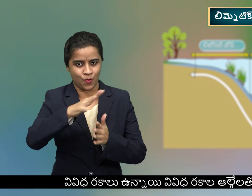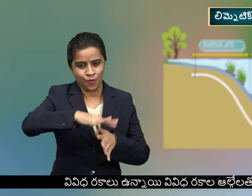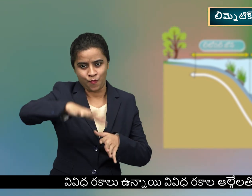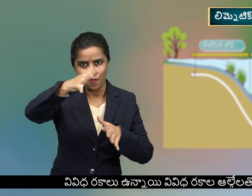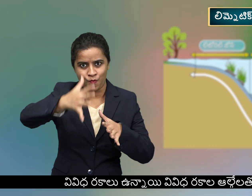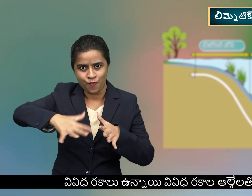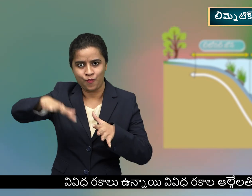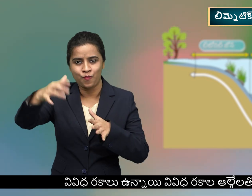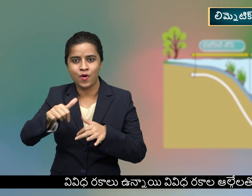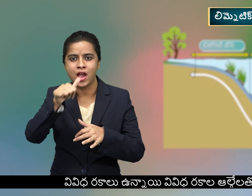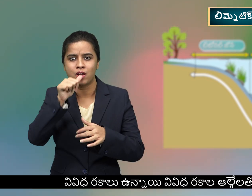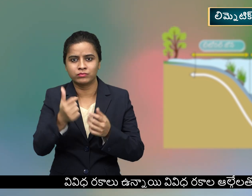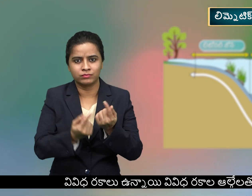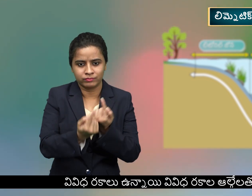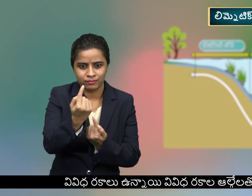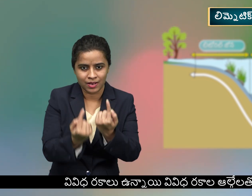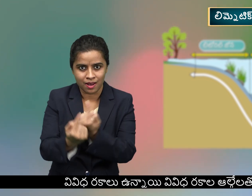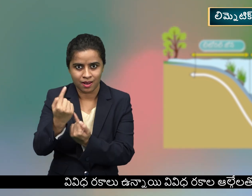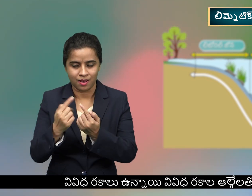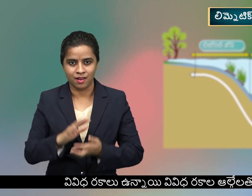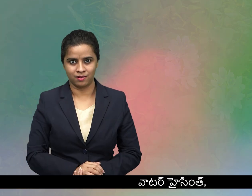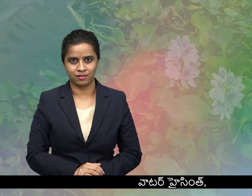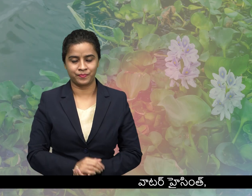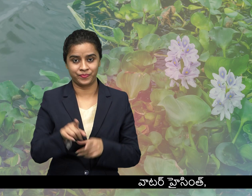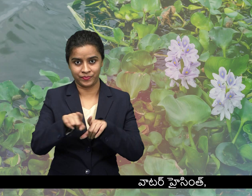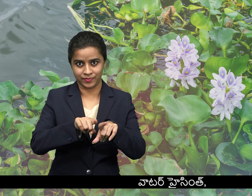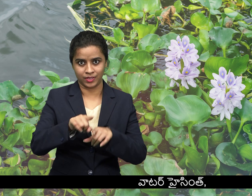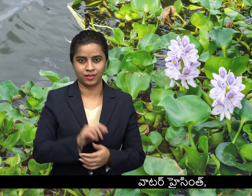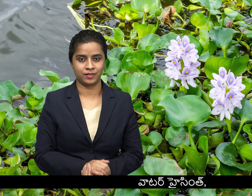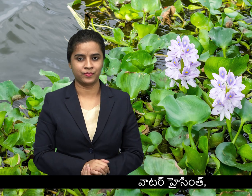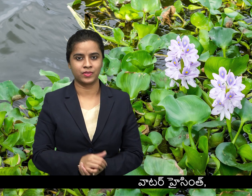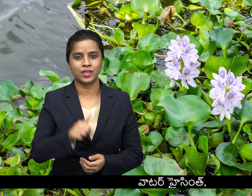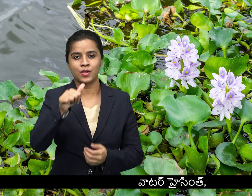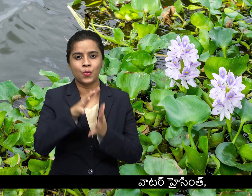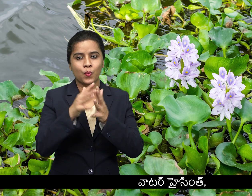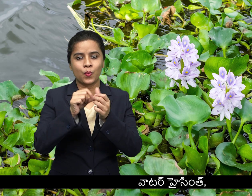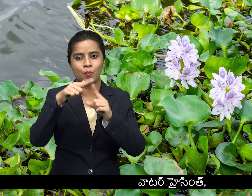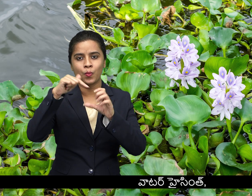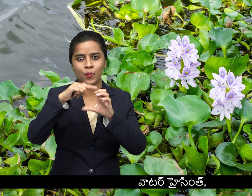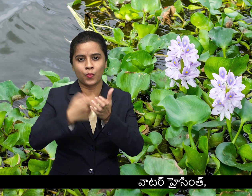రకాలు ఉన్నాయి. వివిధ రకాల ఆల్గేలతో పాటు వాటర్ హైసింత్,